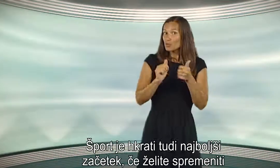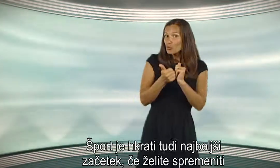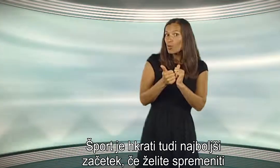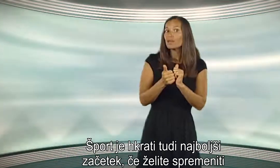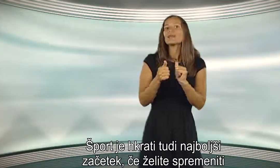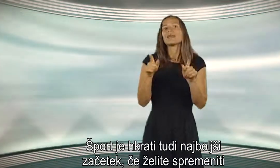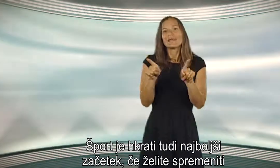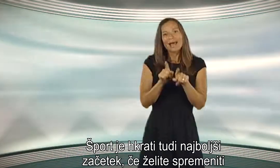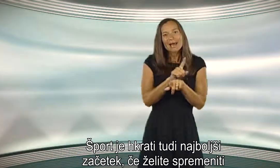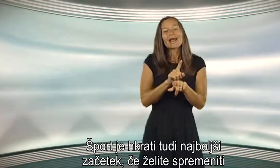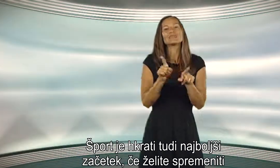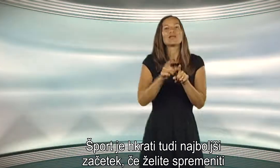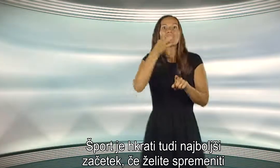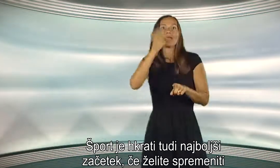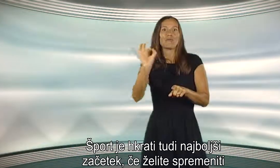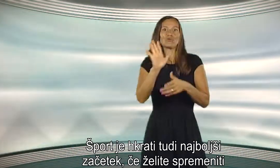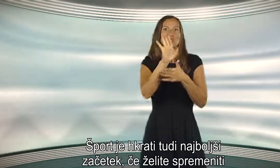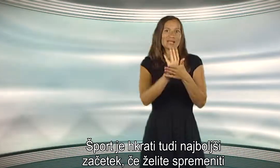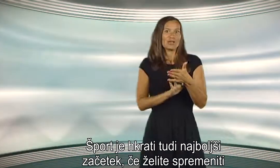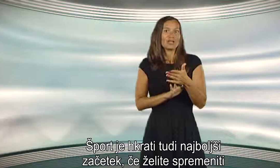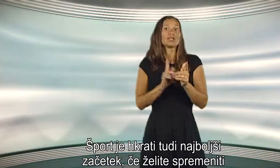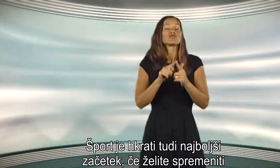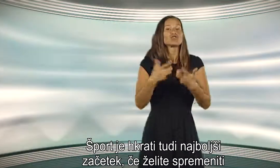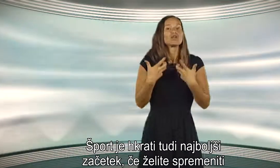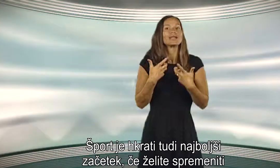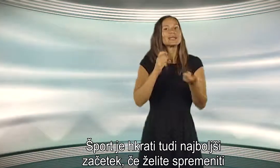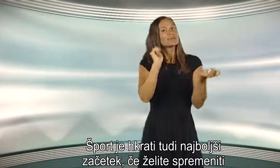Šport je hkrati tudi najboljši začetek, če želite spremeniti svoje